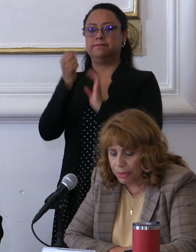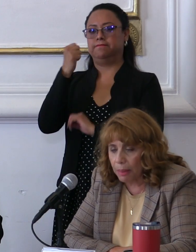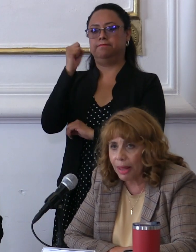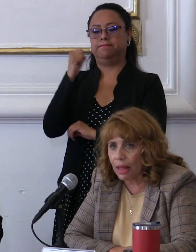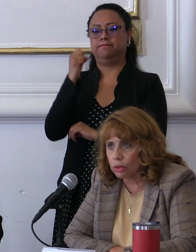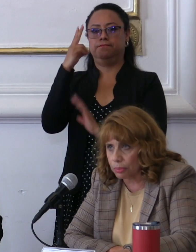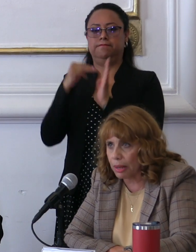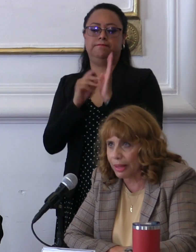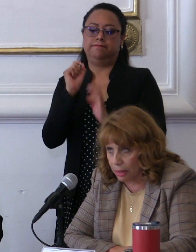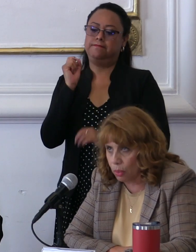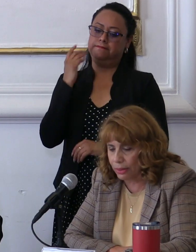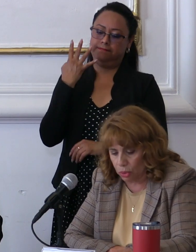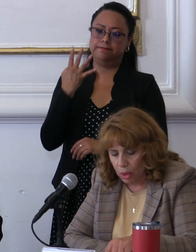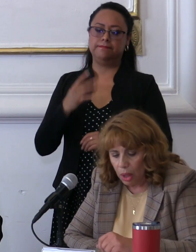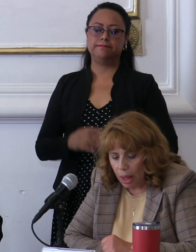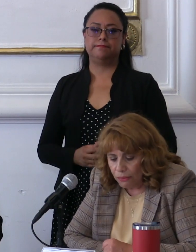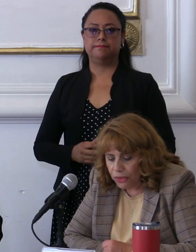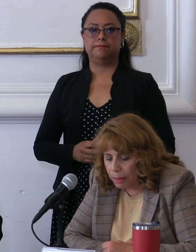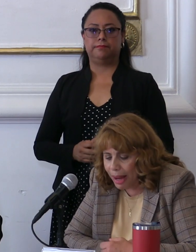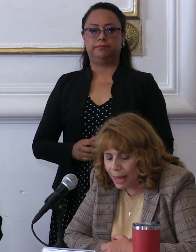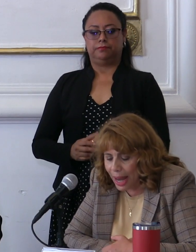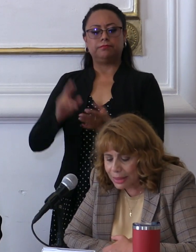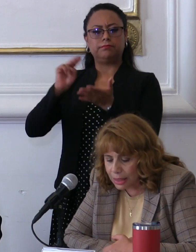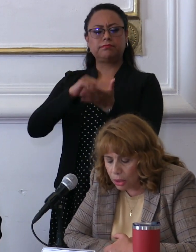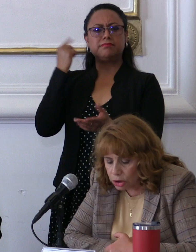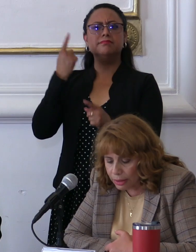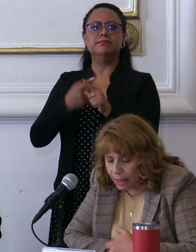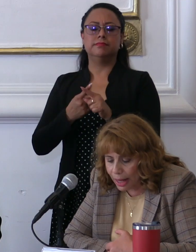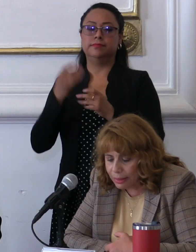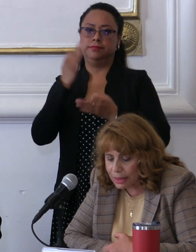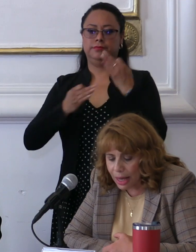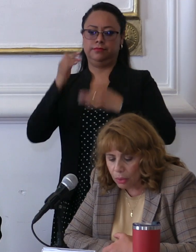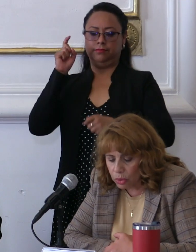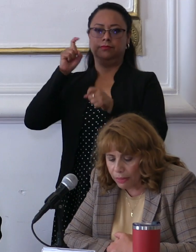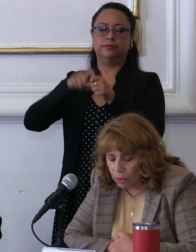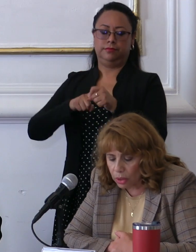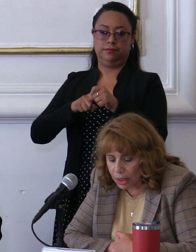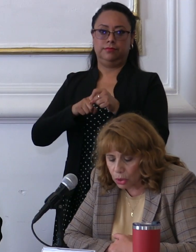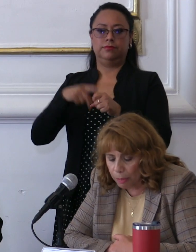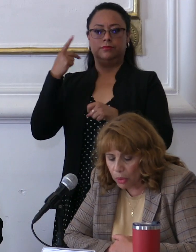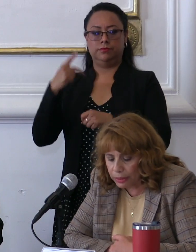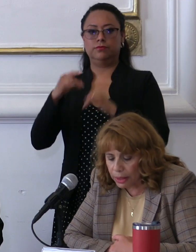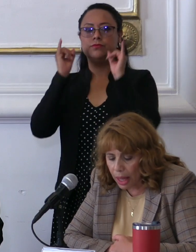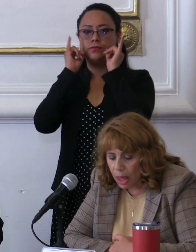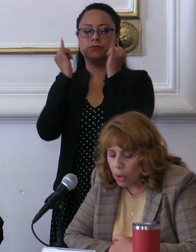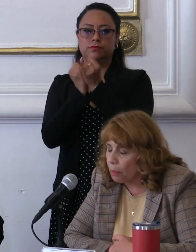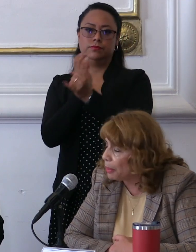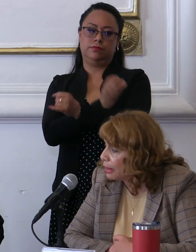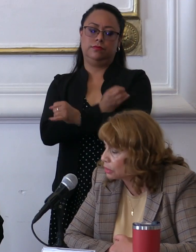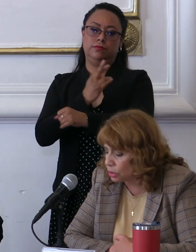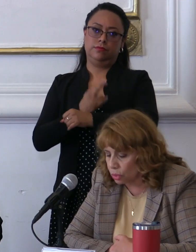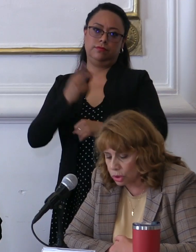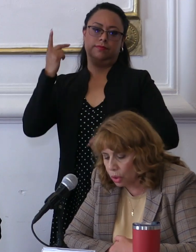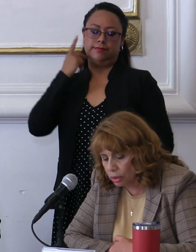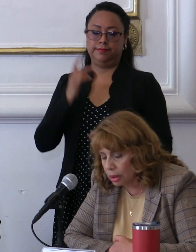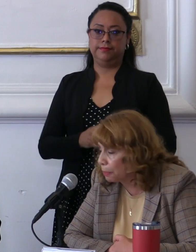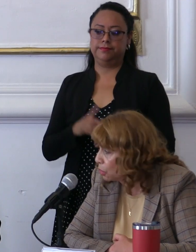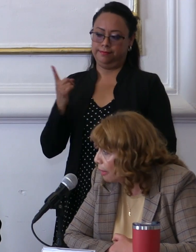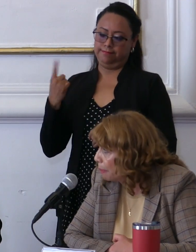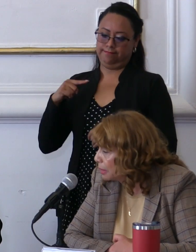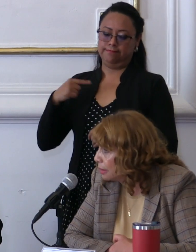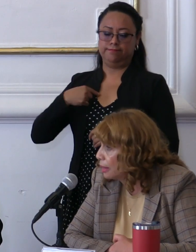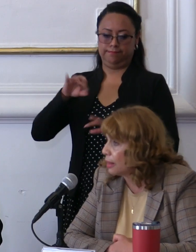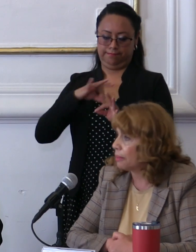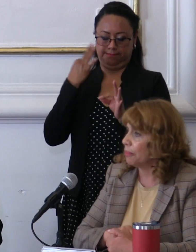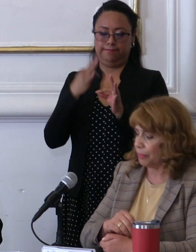de septiembre del 2024. Firman las y los integrantes de la Junta de Coordinación Política. Cumplida su instrucción,